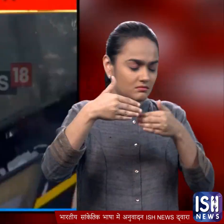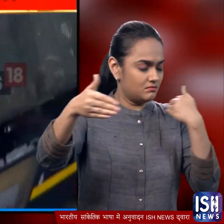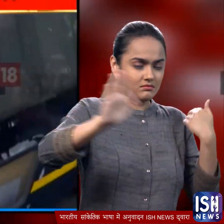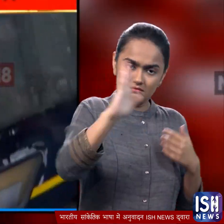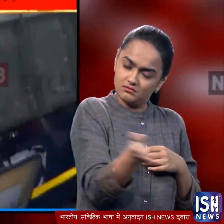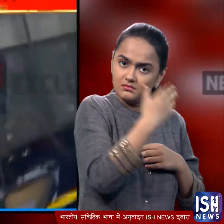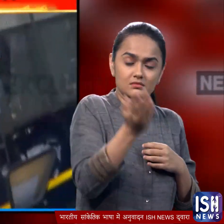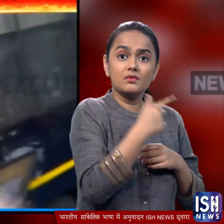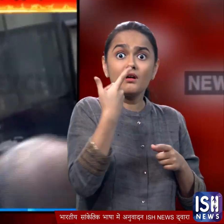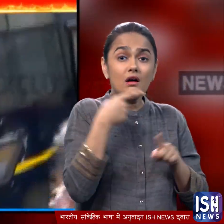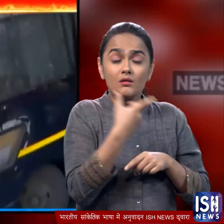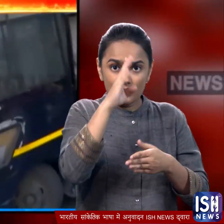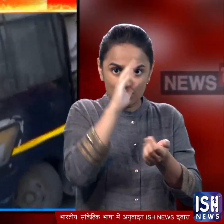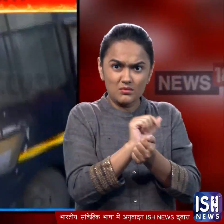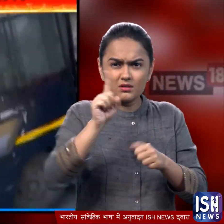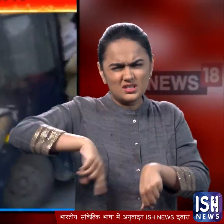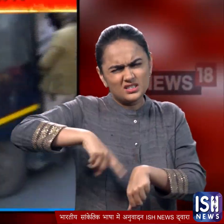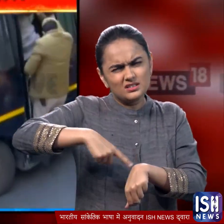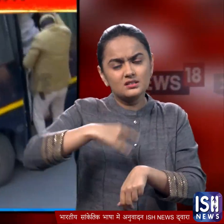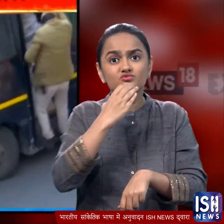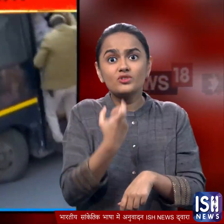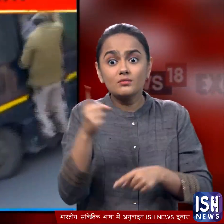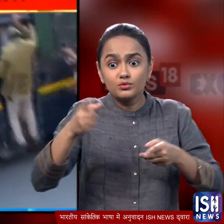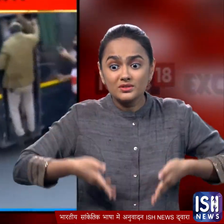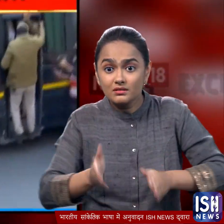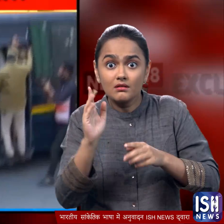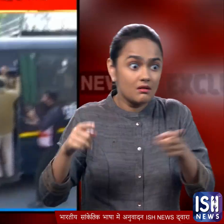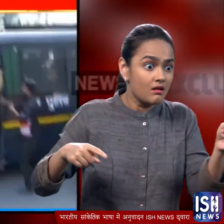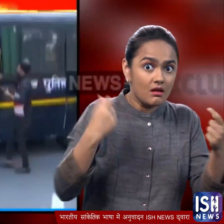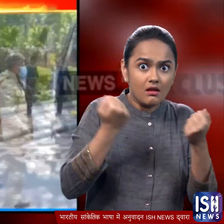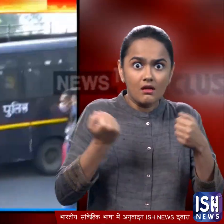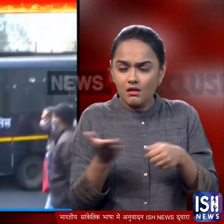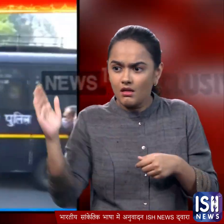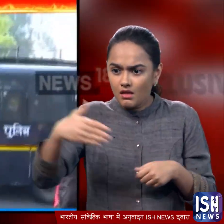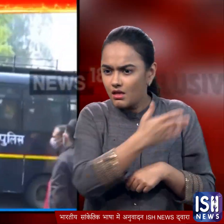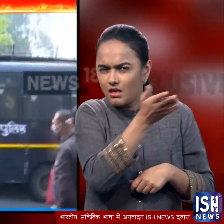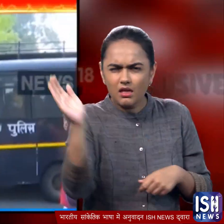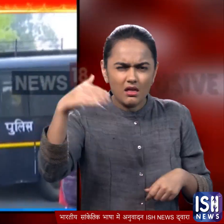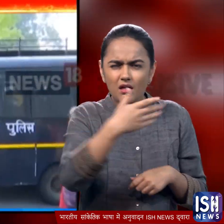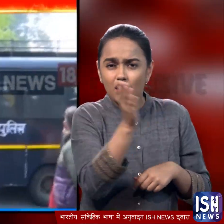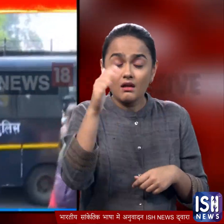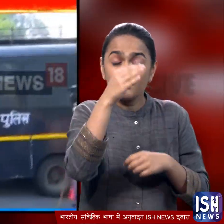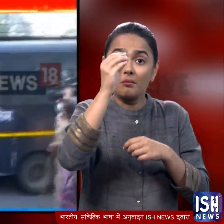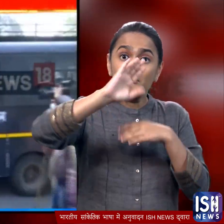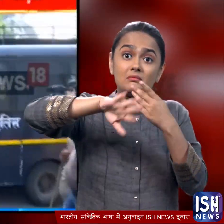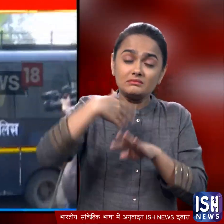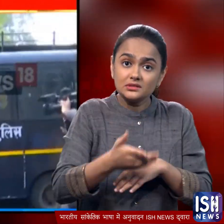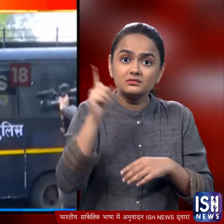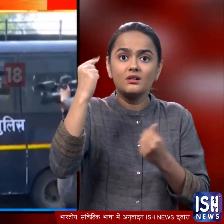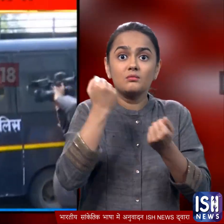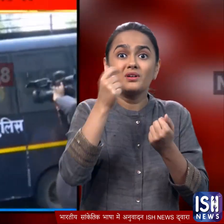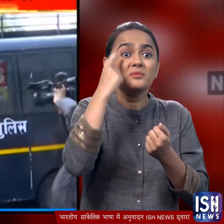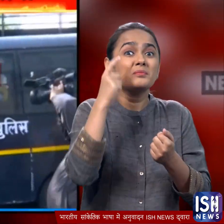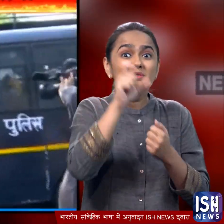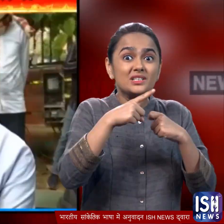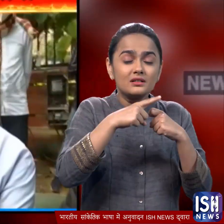गया। आरोप है कि पुलिस उन लोगों को कई घंटों तक जयपुर की सड़कों पर यहाँ वहाँ घुमाती रही। हालांकि बाद में किरोड़ी लाल मीणा को पुलिस की